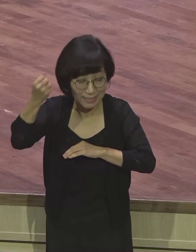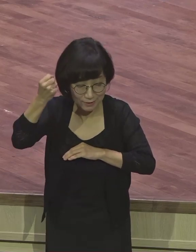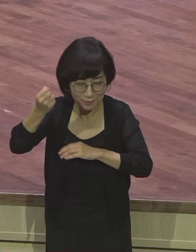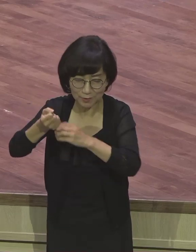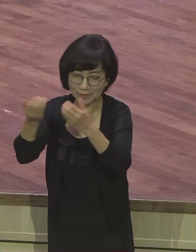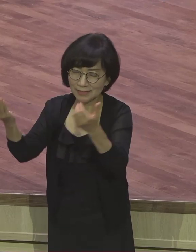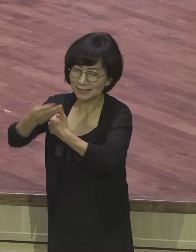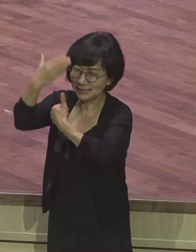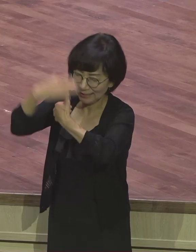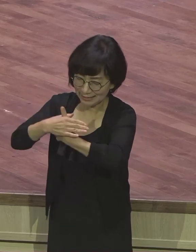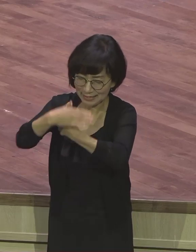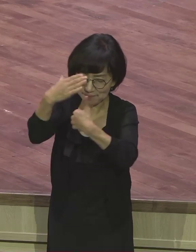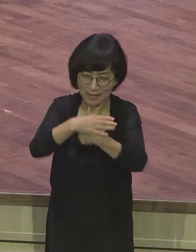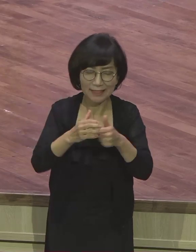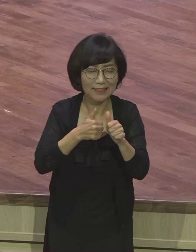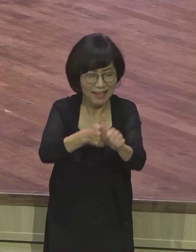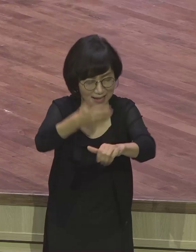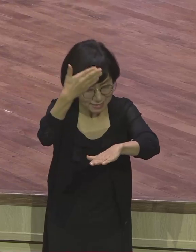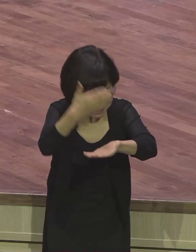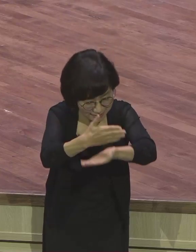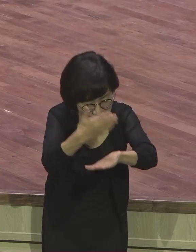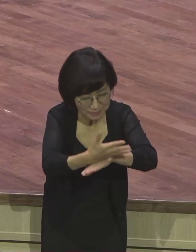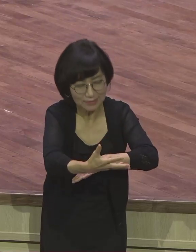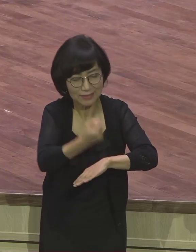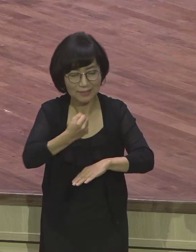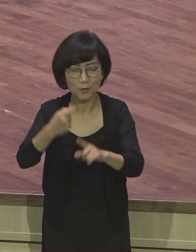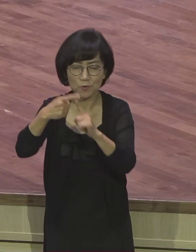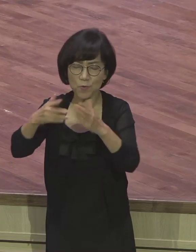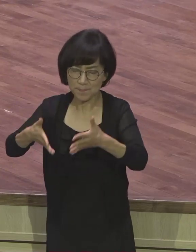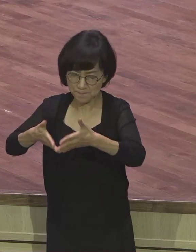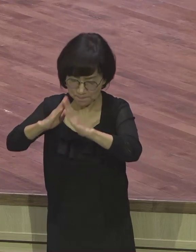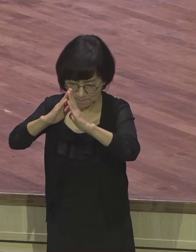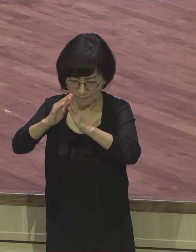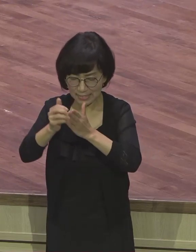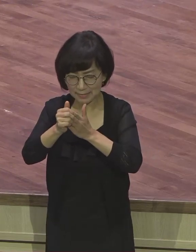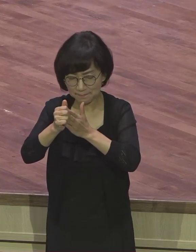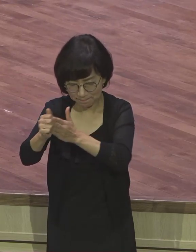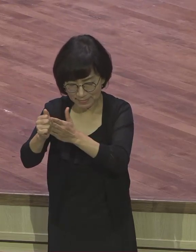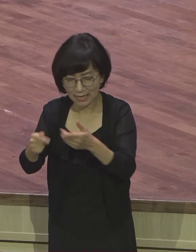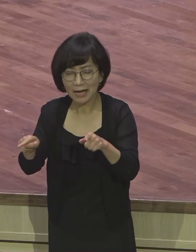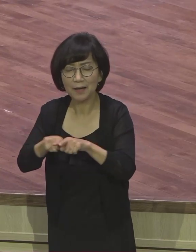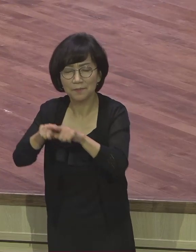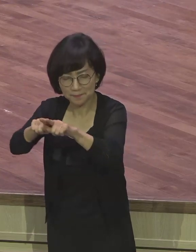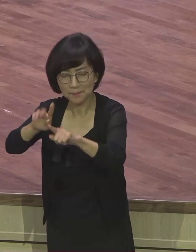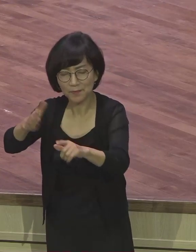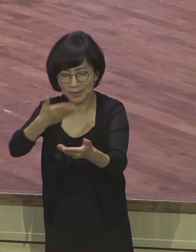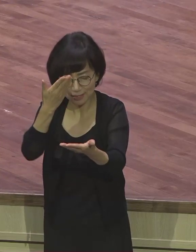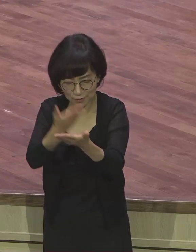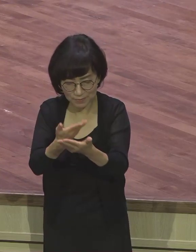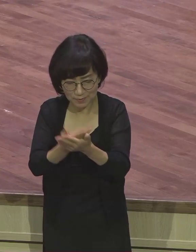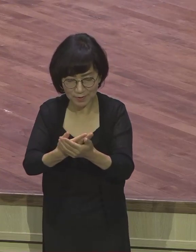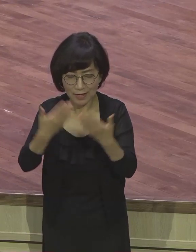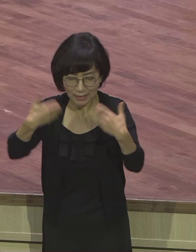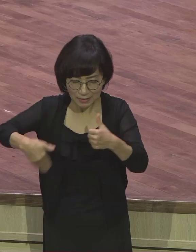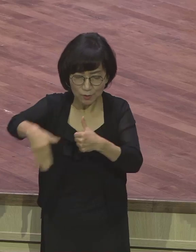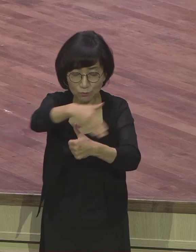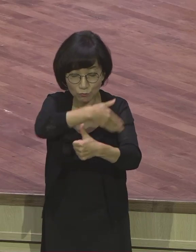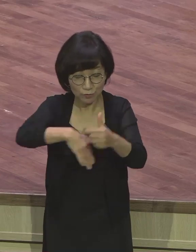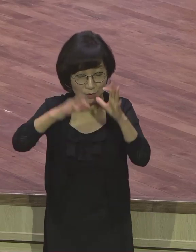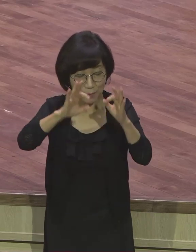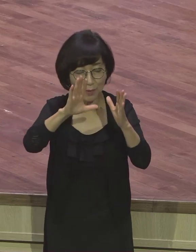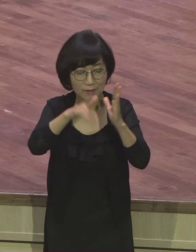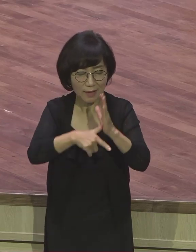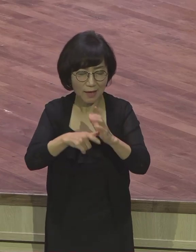따라 분량 따라서 감사함으로 몸된 교회를 섬기가야 주옵소서. 영적 분위기가 언제나 복음 공동체가 되게